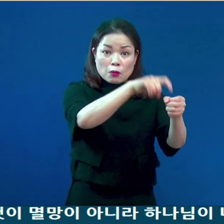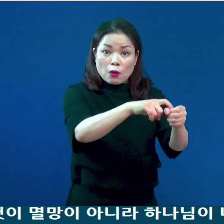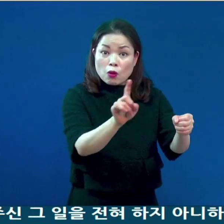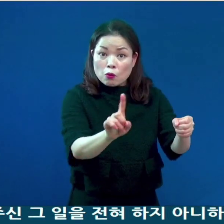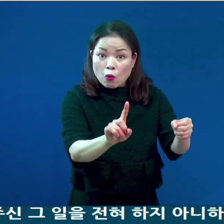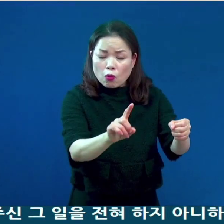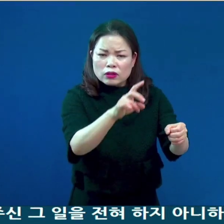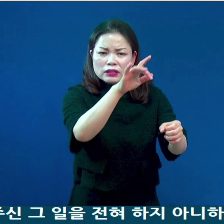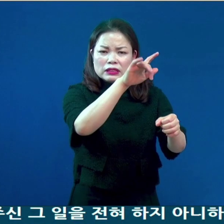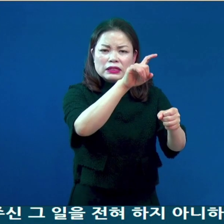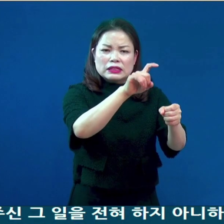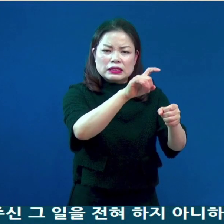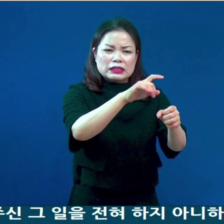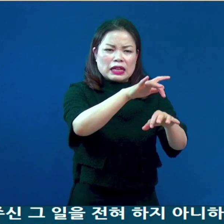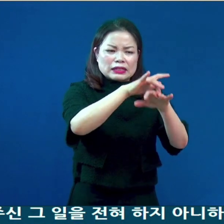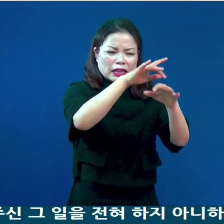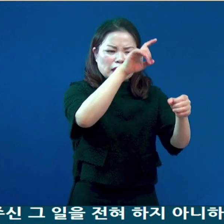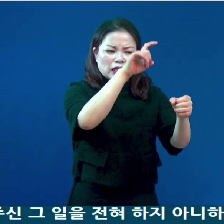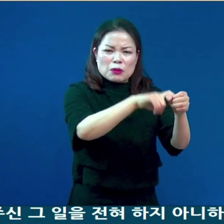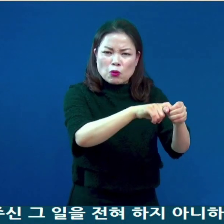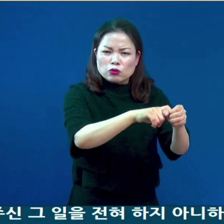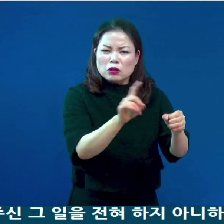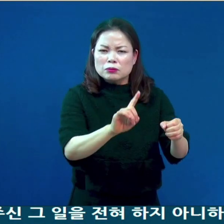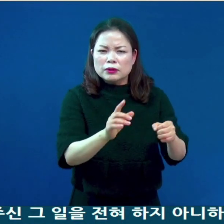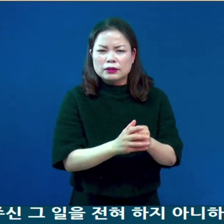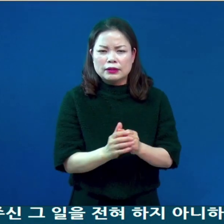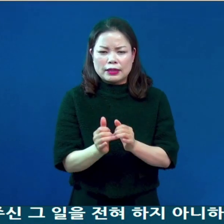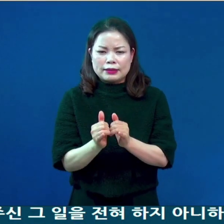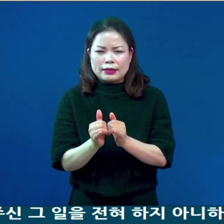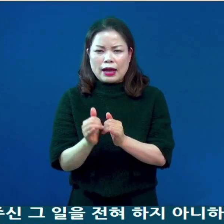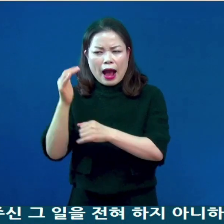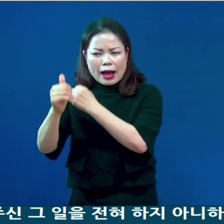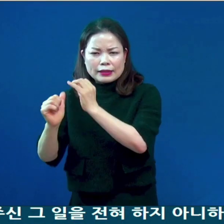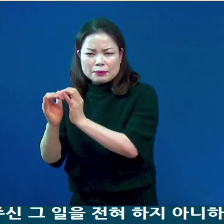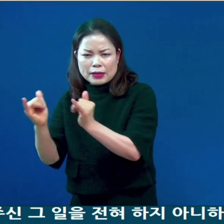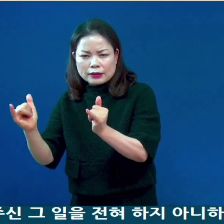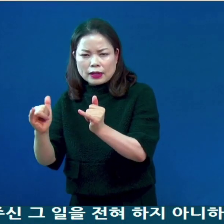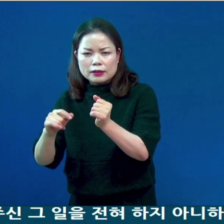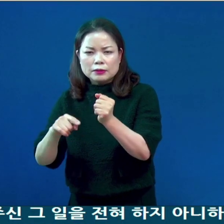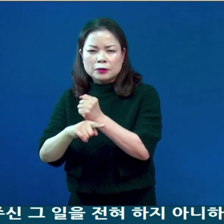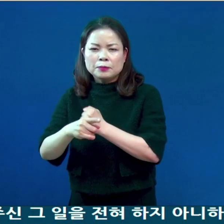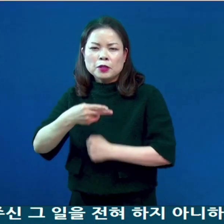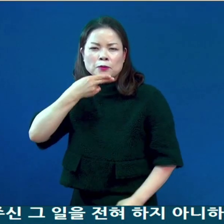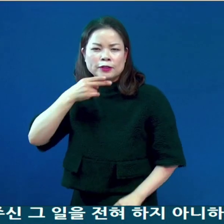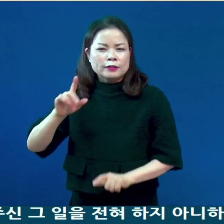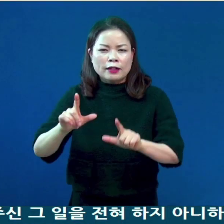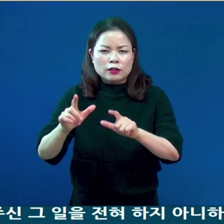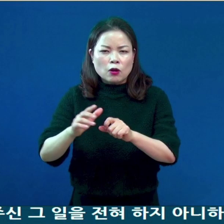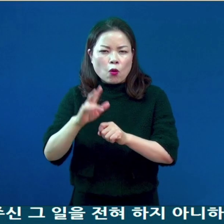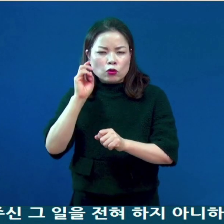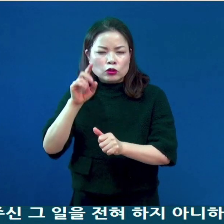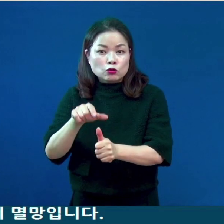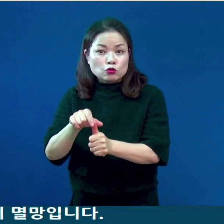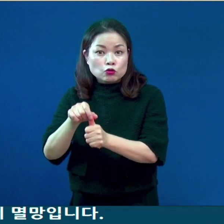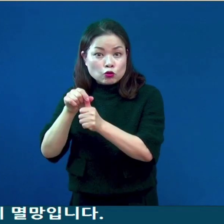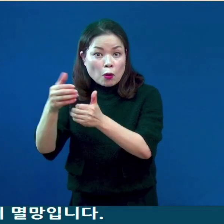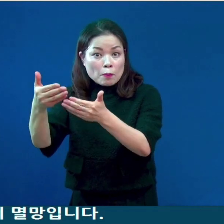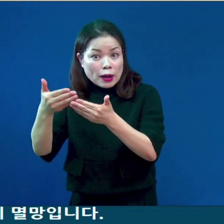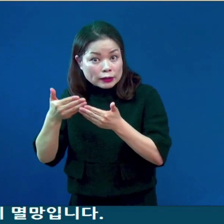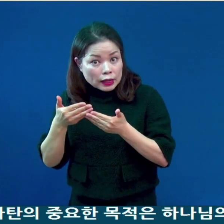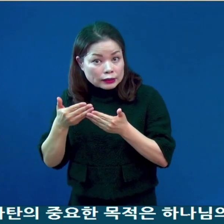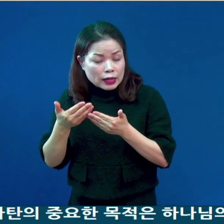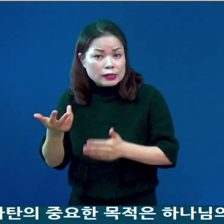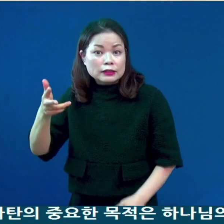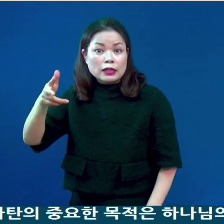무엇입니까? 사탄은 하나님의 백성이 무의미하게 살도록 하는 것입니다. 혹 어떤 영혼이 구원